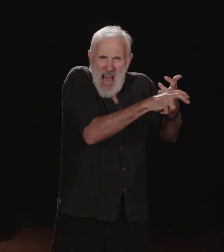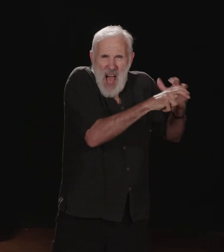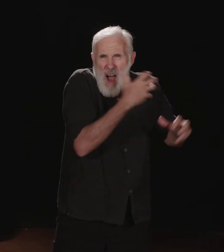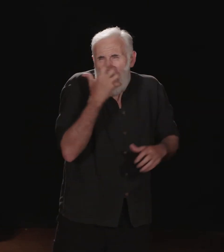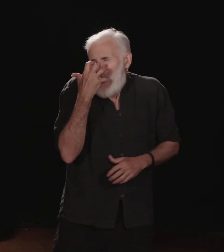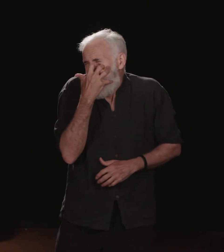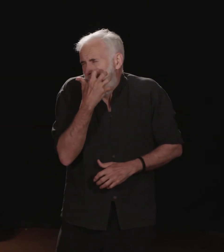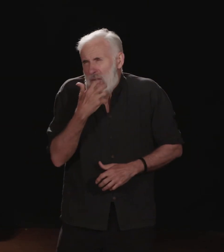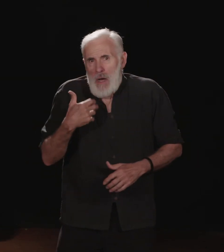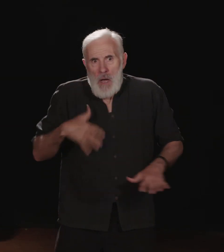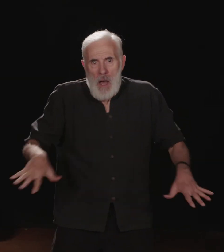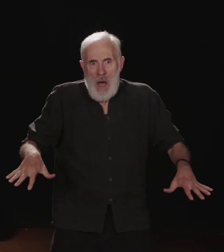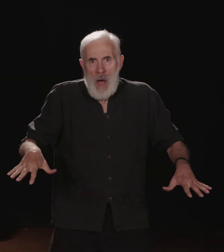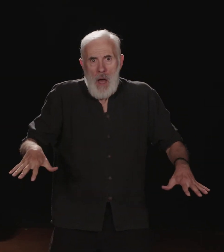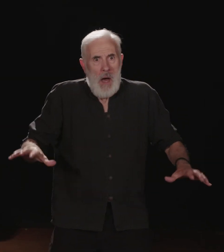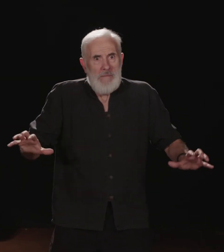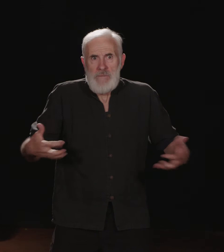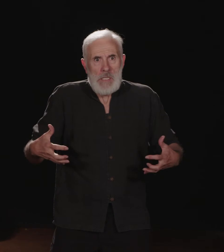terribles que je ne pouvais plus bouger.